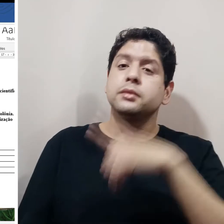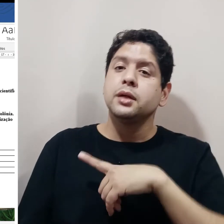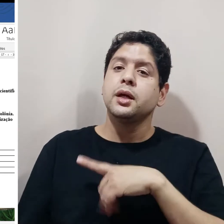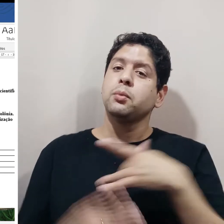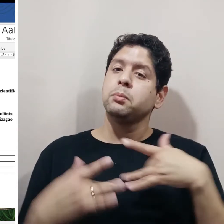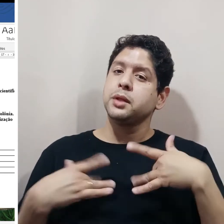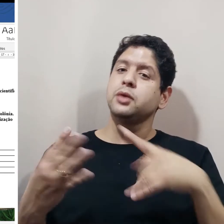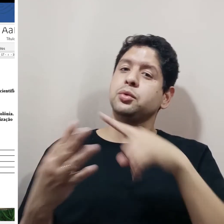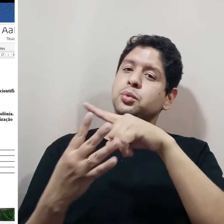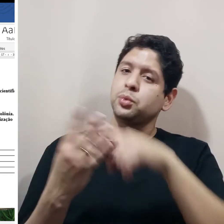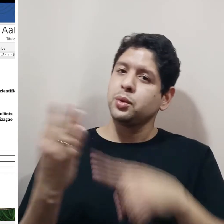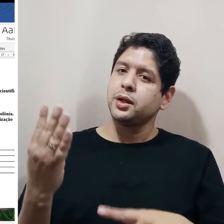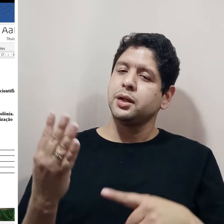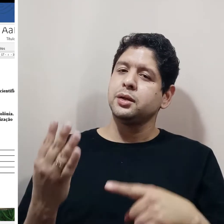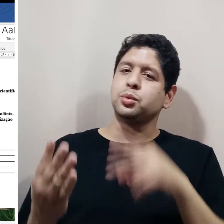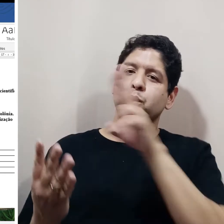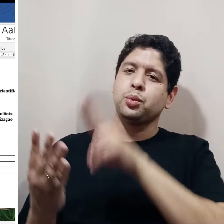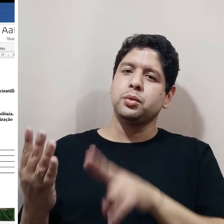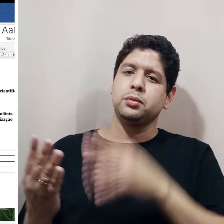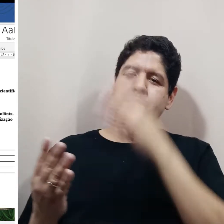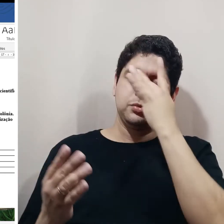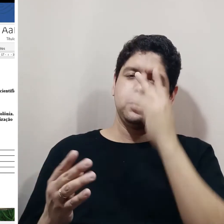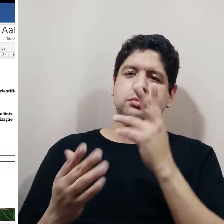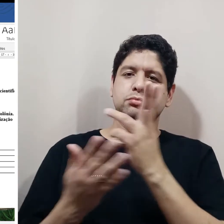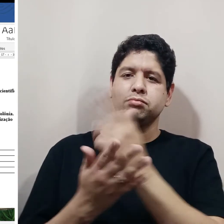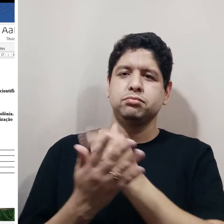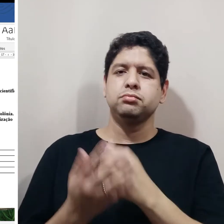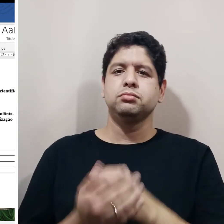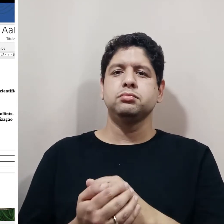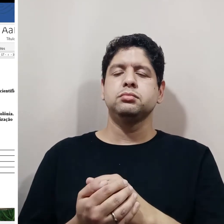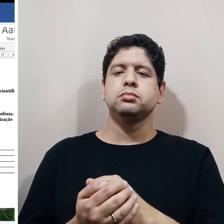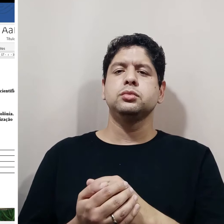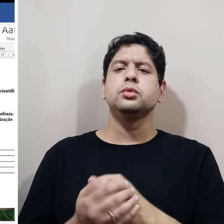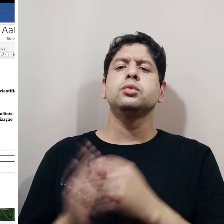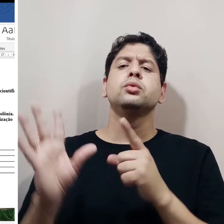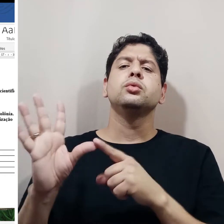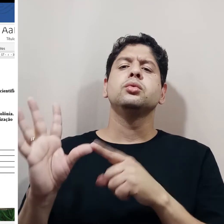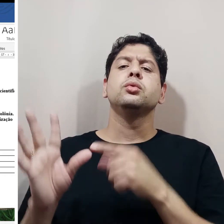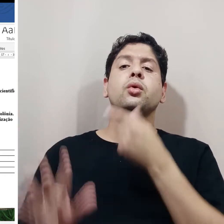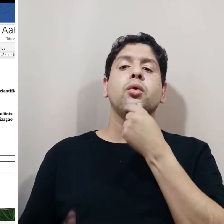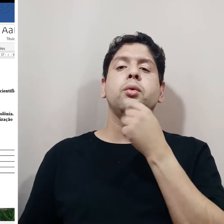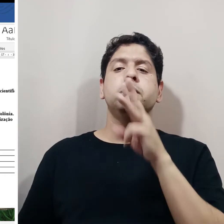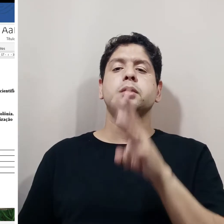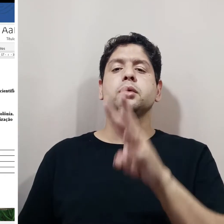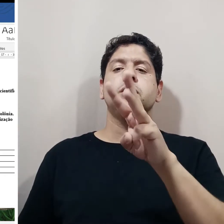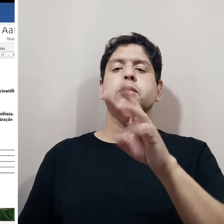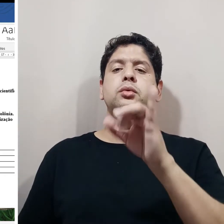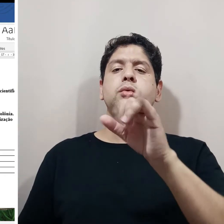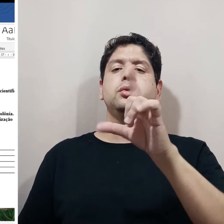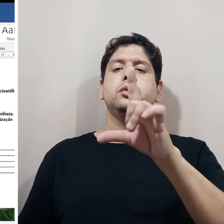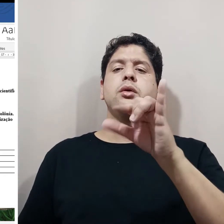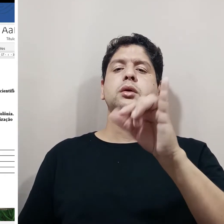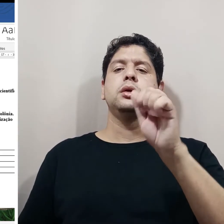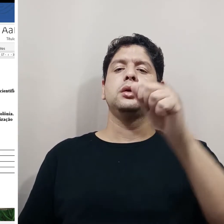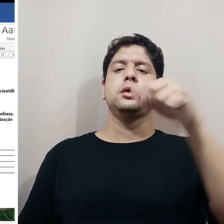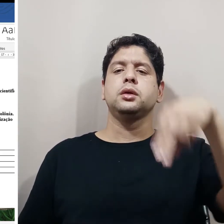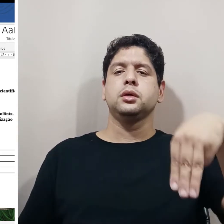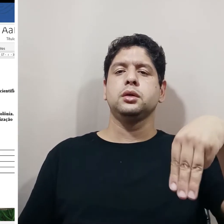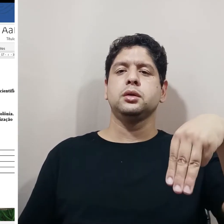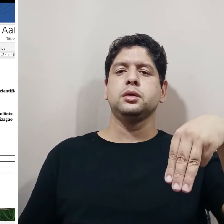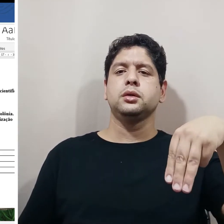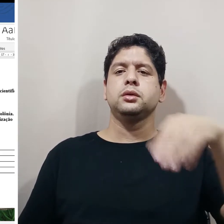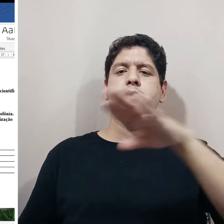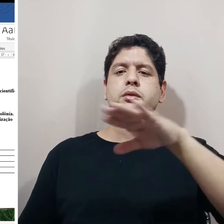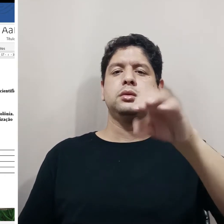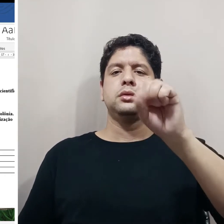que homenageiam, os nomes das tartarugas ninja são homenagens a esses artistas, né. E a gente tem muitos